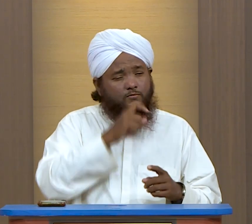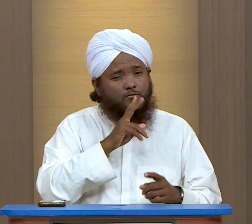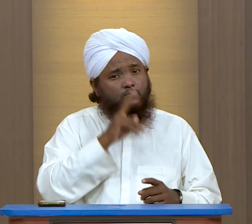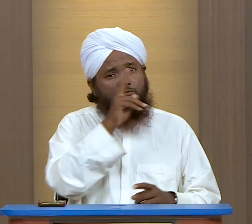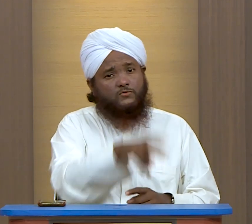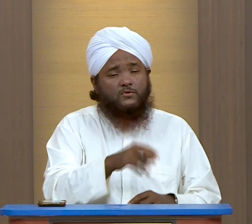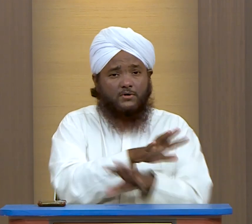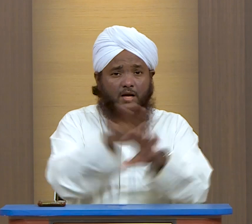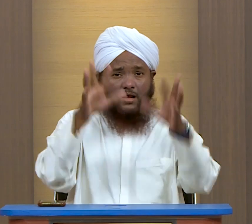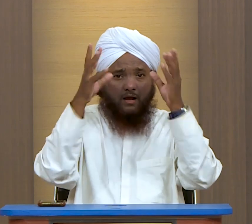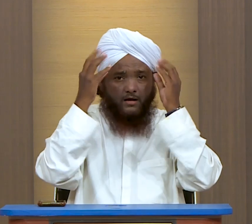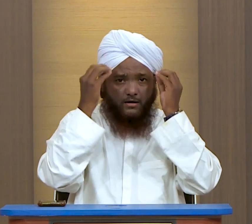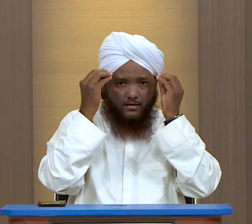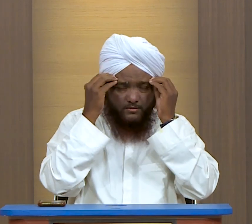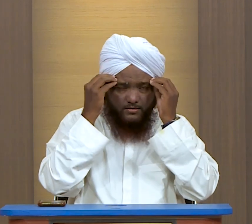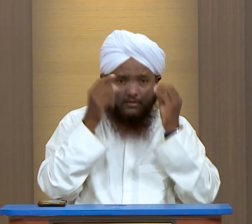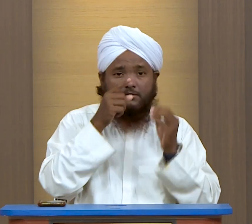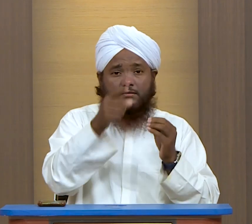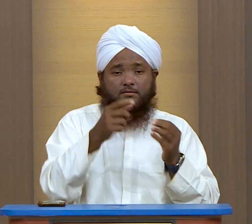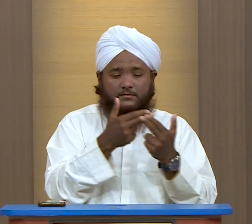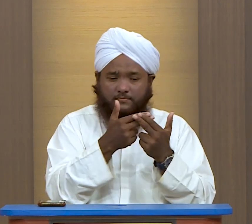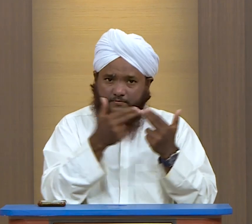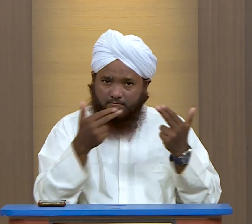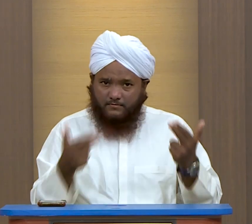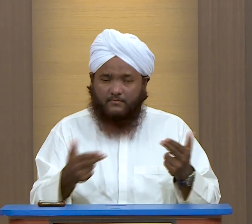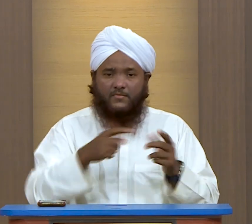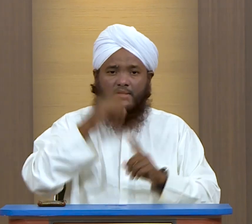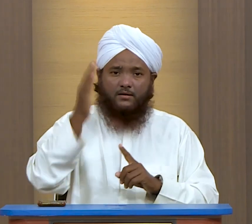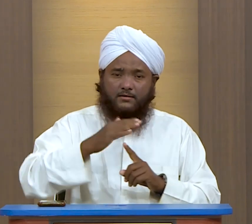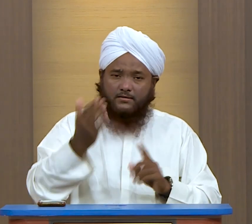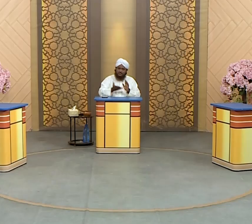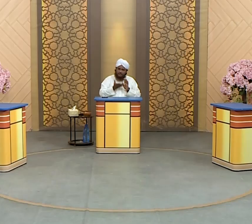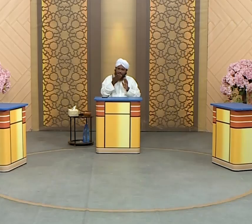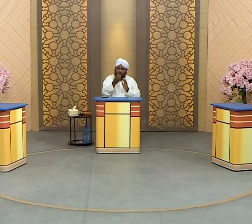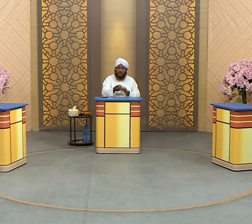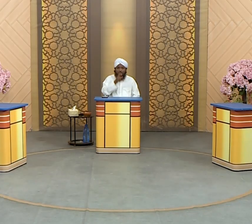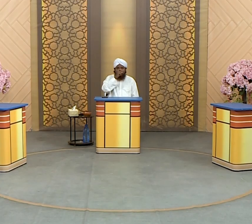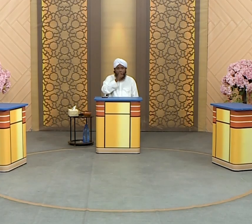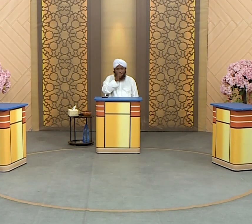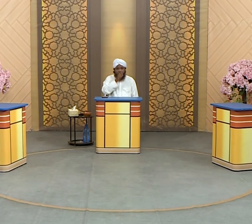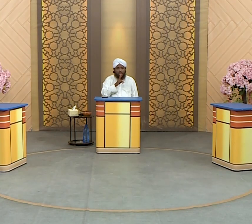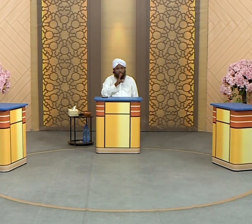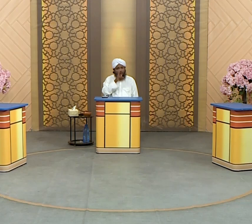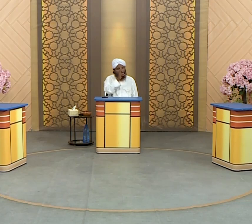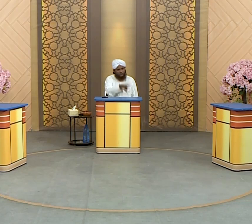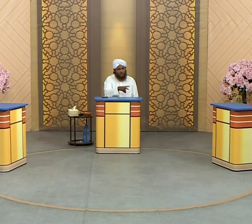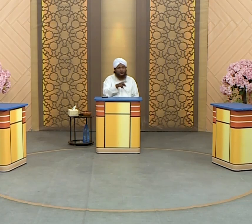مولانا مفتی سید محمد نعیم الدین مراد آبادی رحمۃ اللہ علیہ فرماتے ہیں، جھوٹ بولنا اور افترا کرنا یعنی